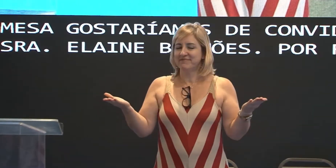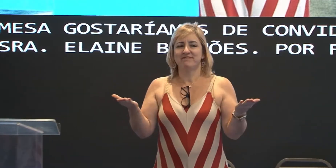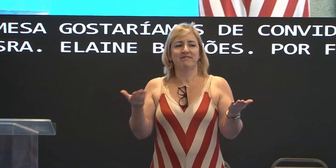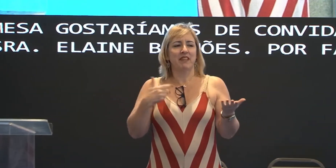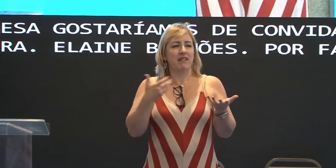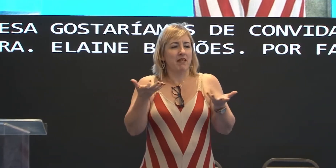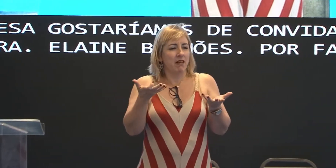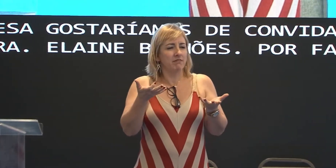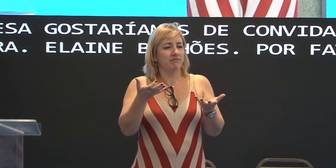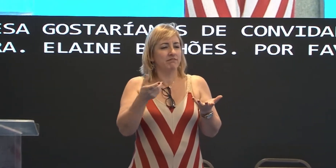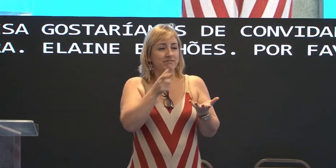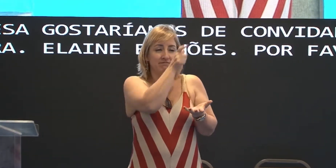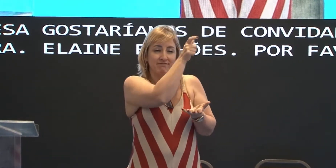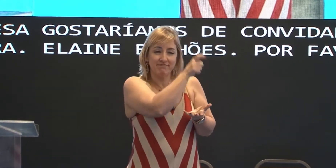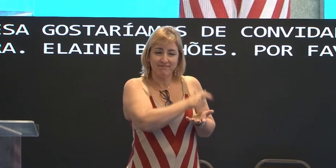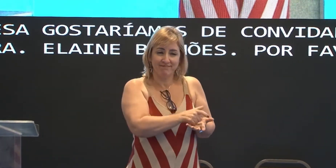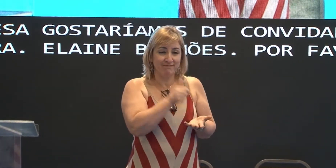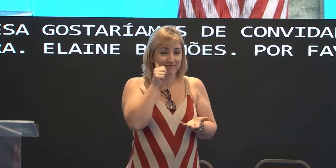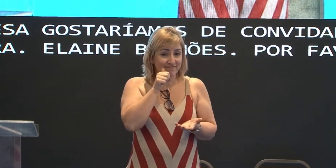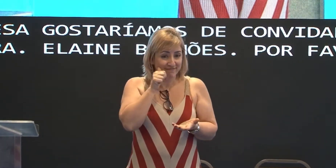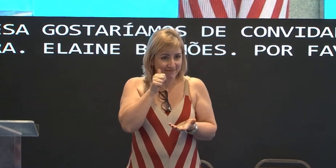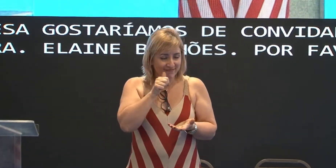Boa tarde a todos.